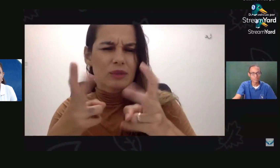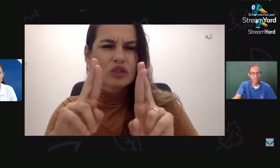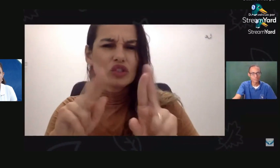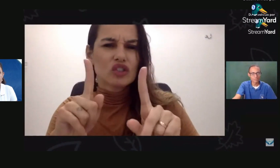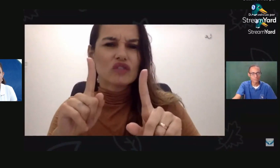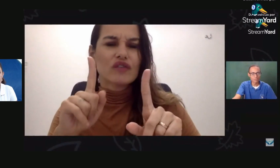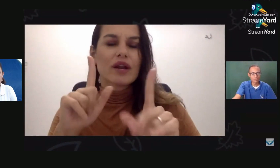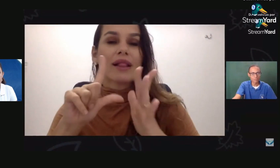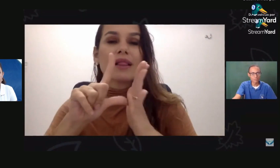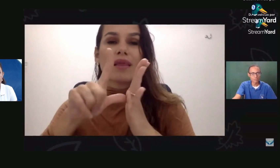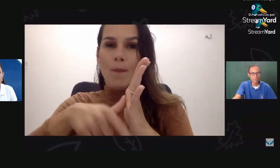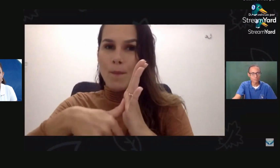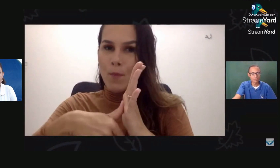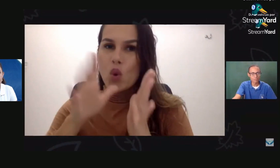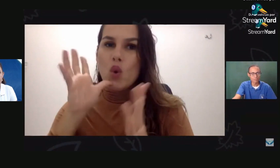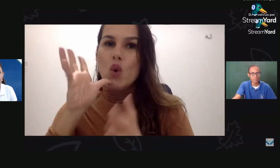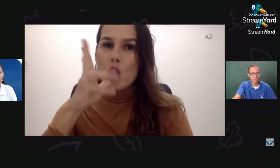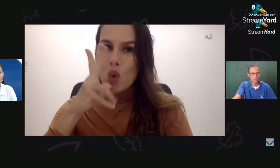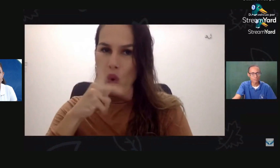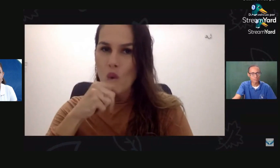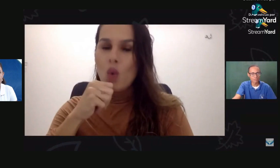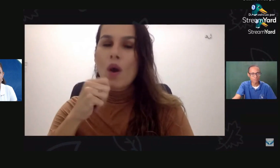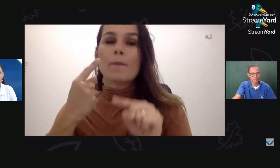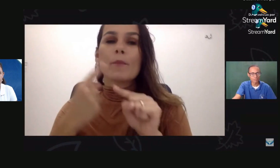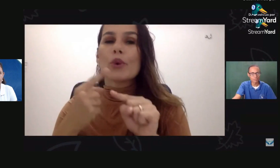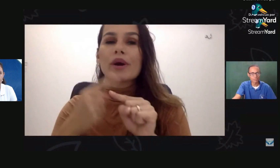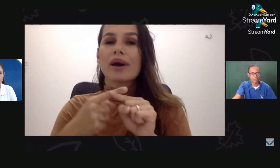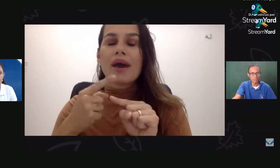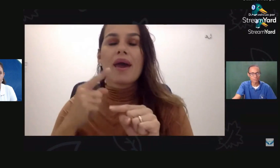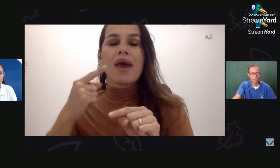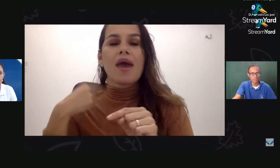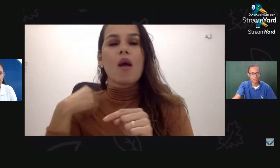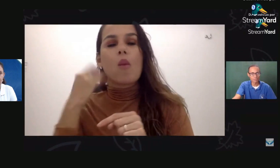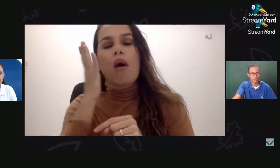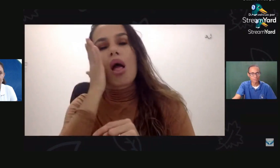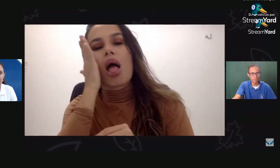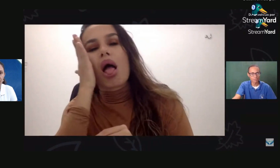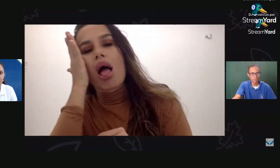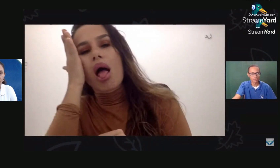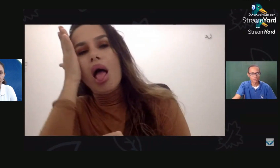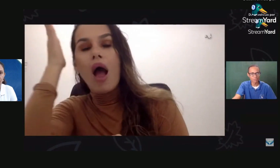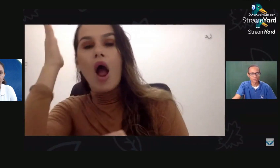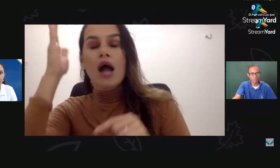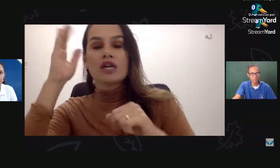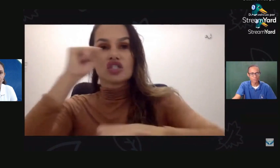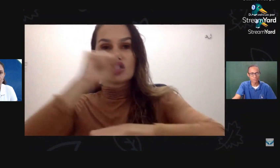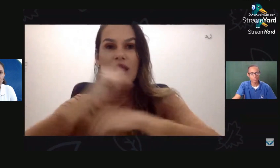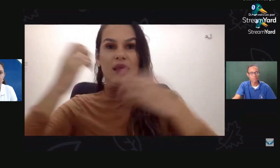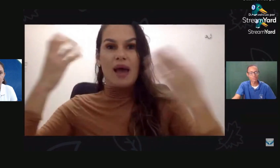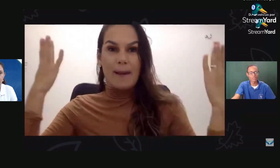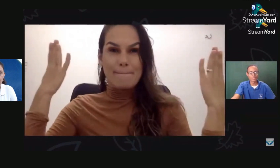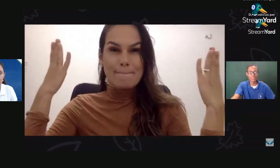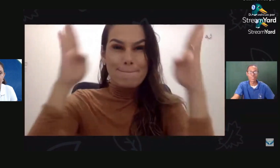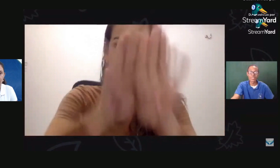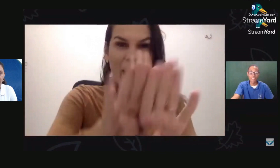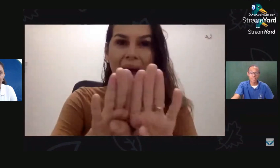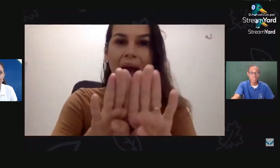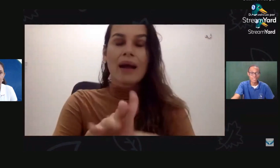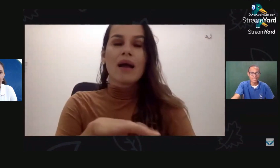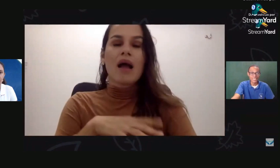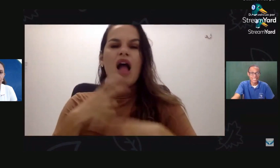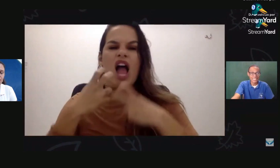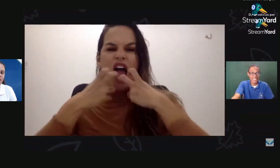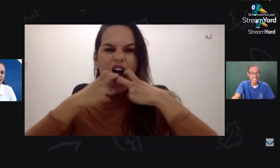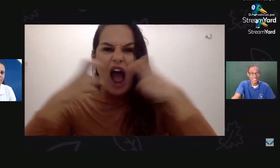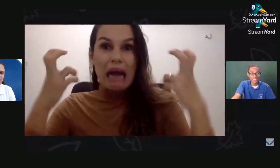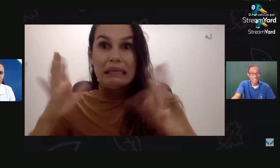e depois que eles começaram a perceber a diferença entre nós duas, então eu tinha um pouco mais de dificuldade,